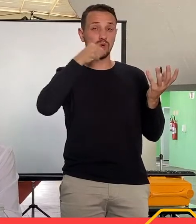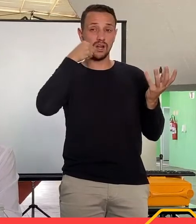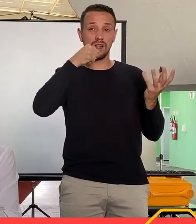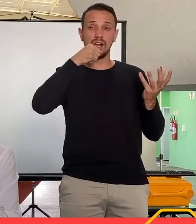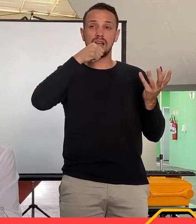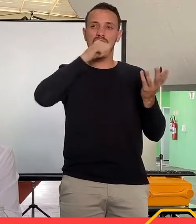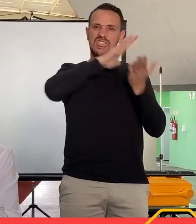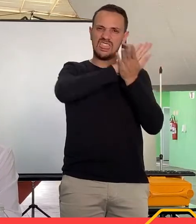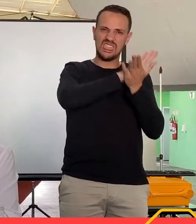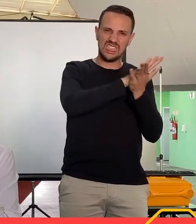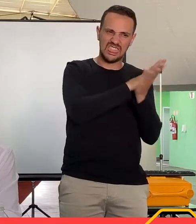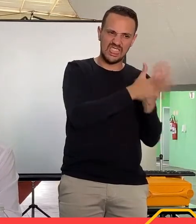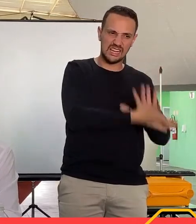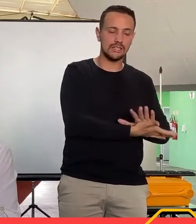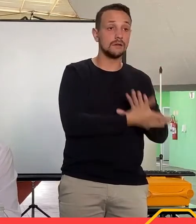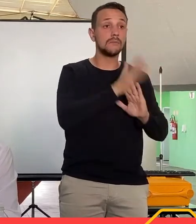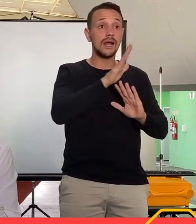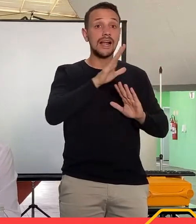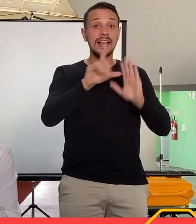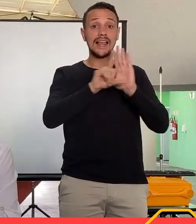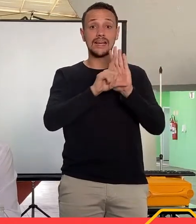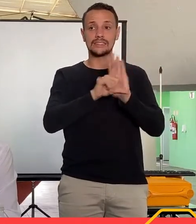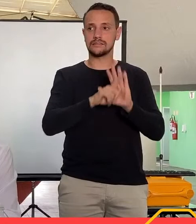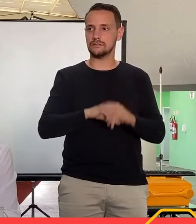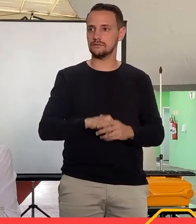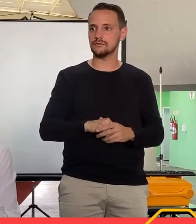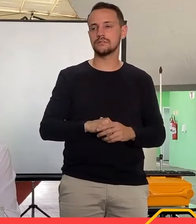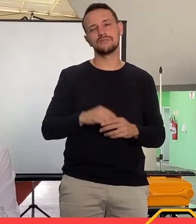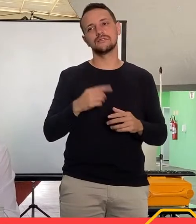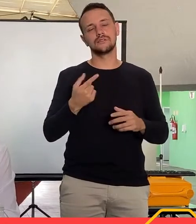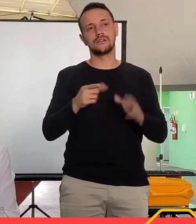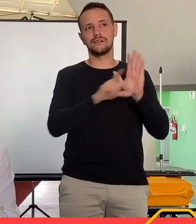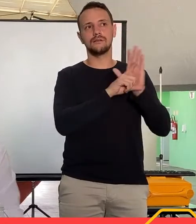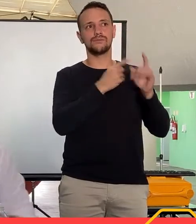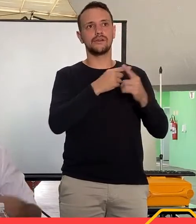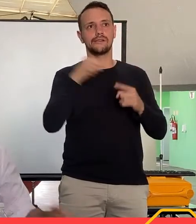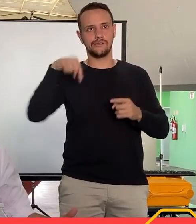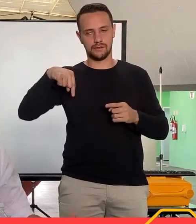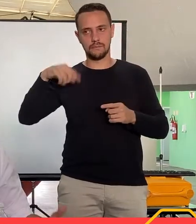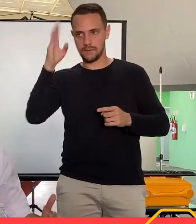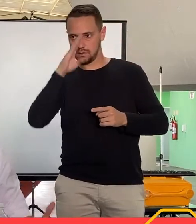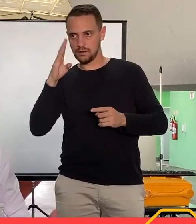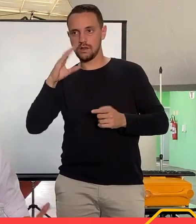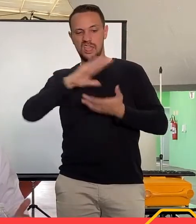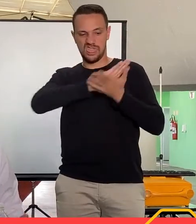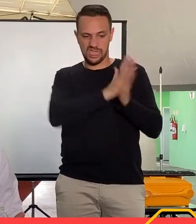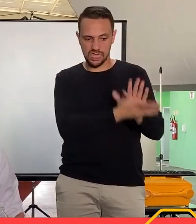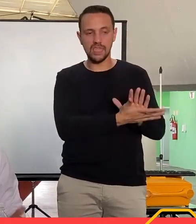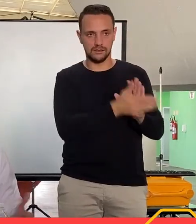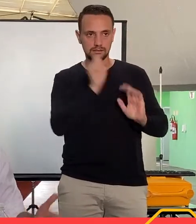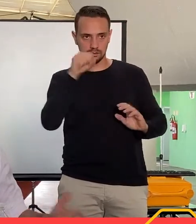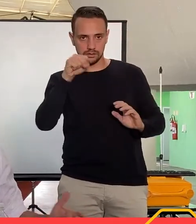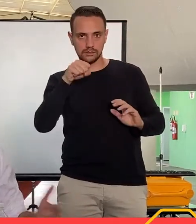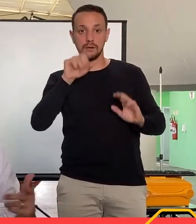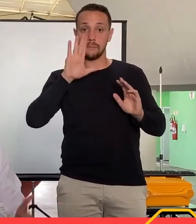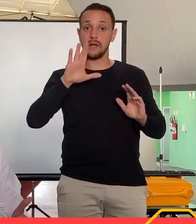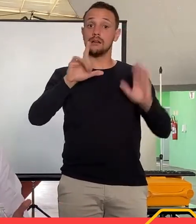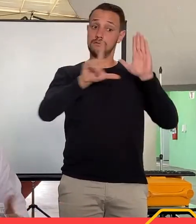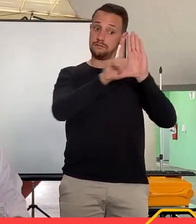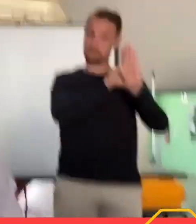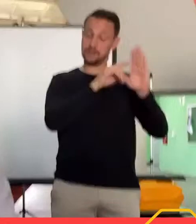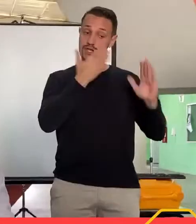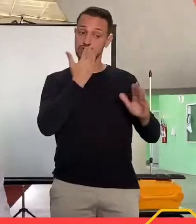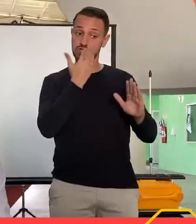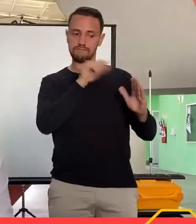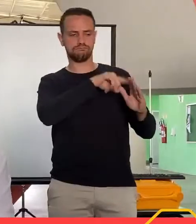onde discriminada legalmente, eu estou falando, porque aqui no Brasil ela é discriminada. Mas a lei está aqui para ser